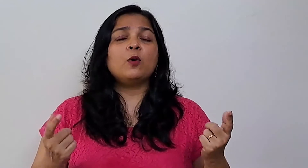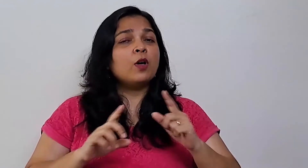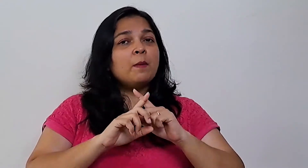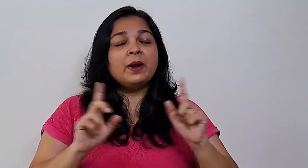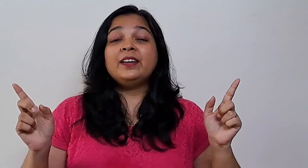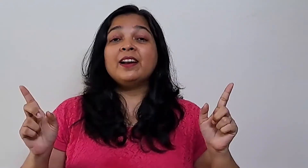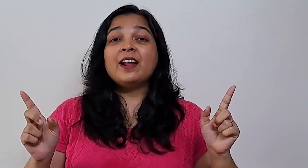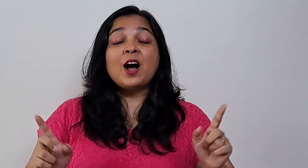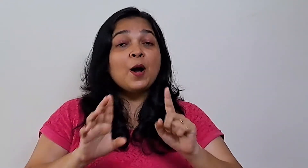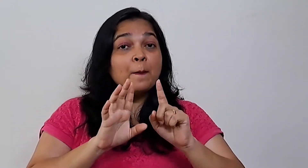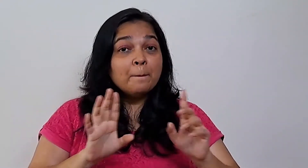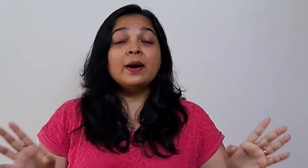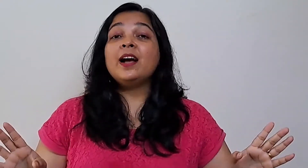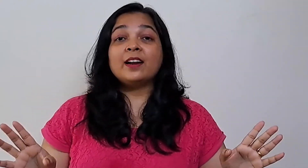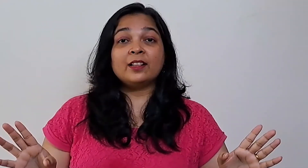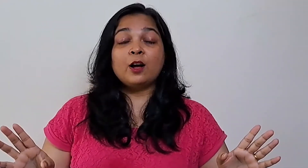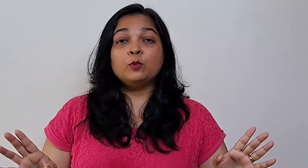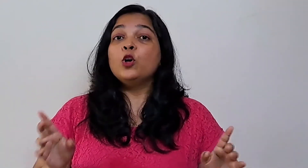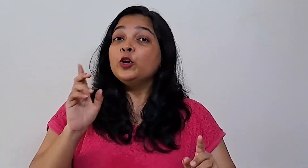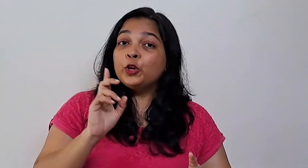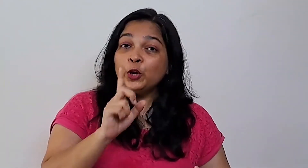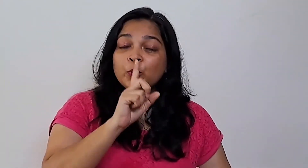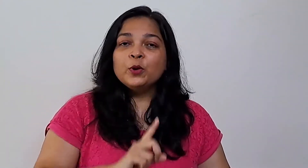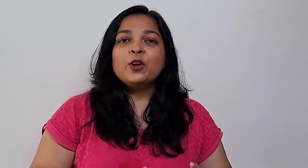डरना मना कर दे। क्यों?